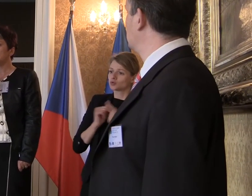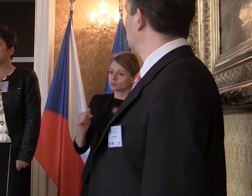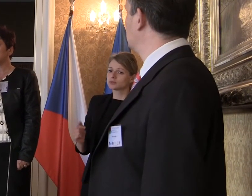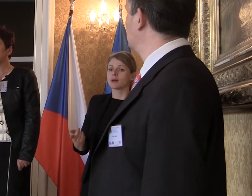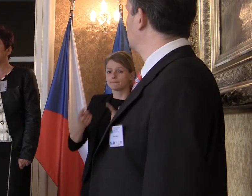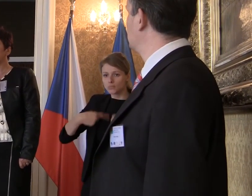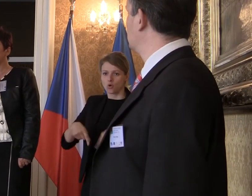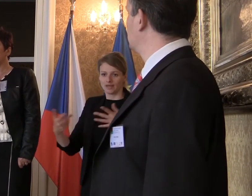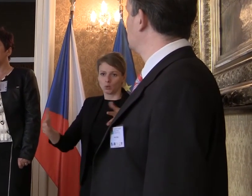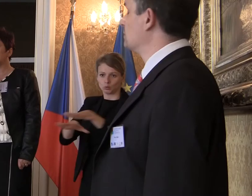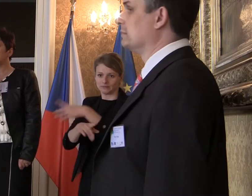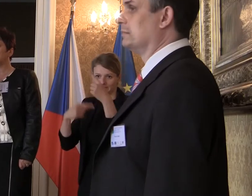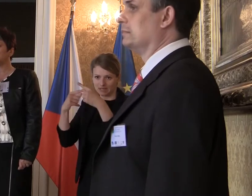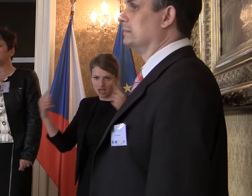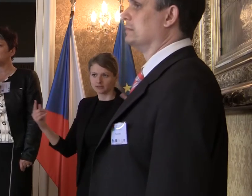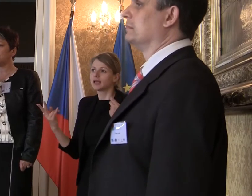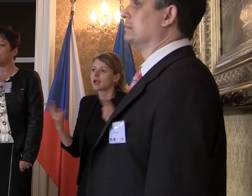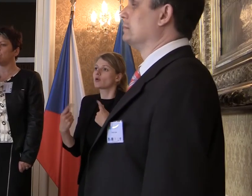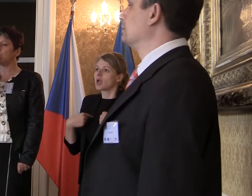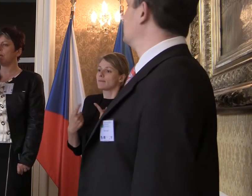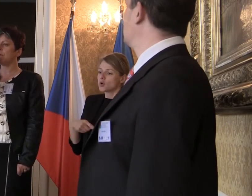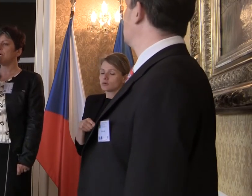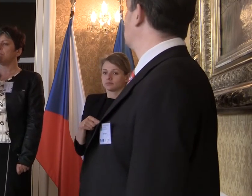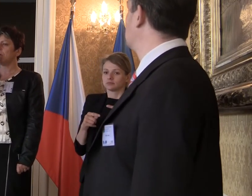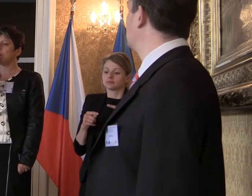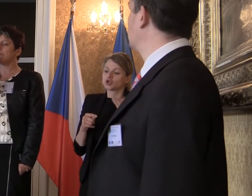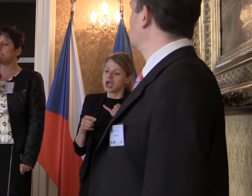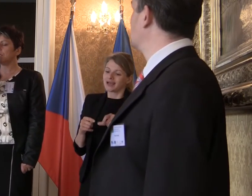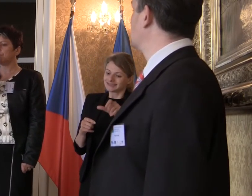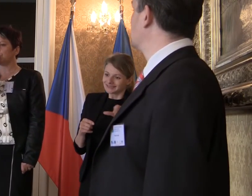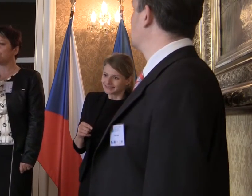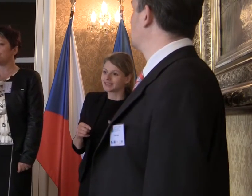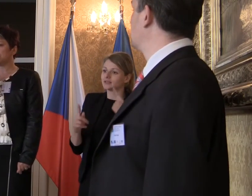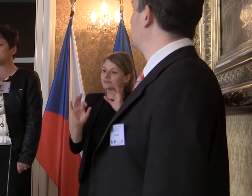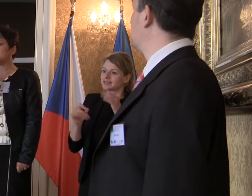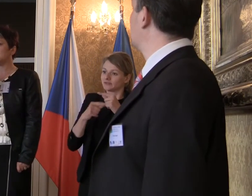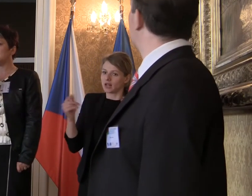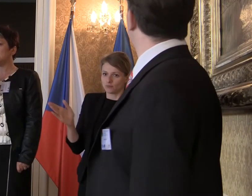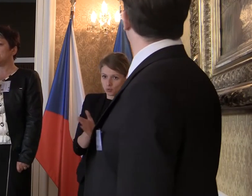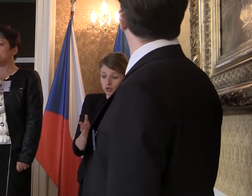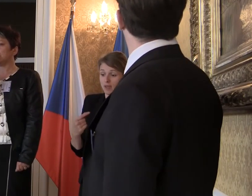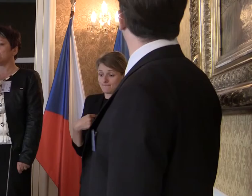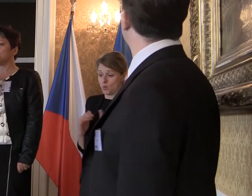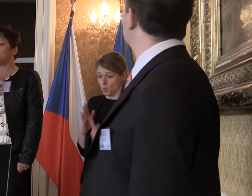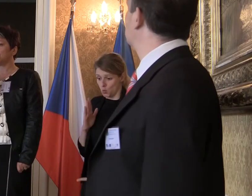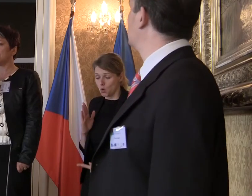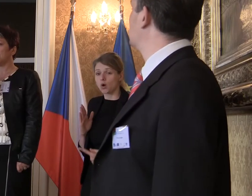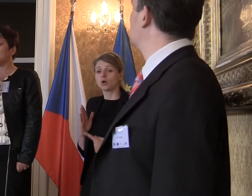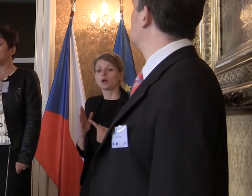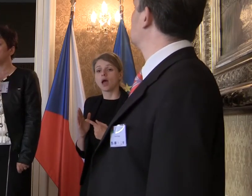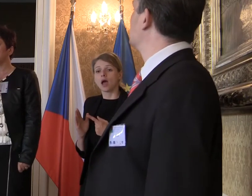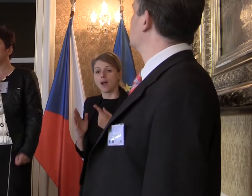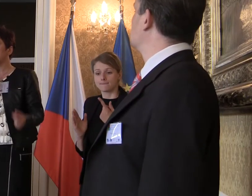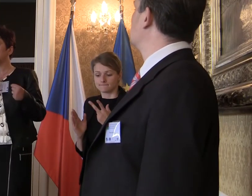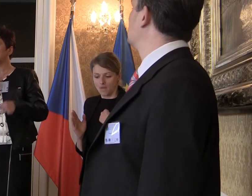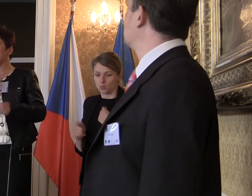žáků se speciálními vzdělávacími potřebami a mým úkolem bylo vlastně do všech kompetencí učitele,